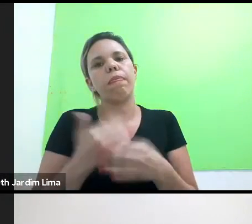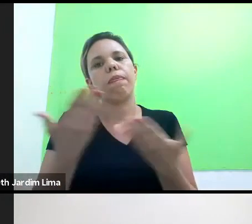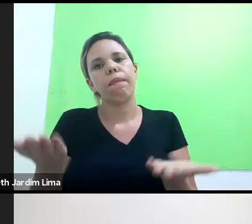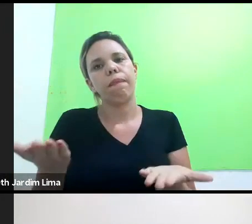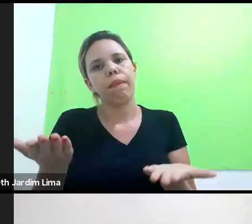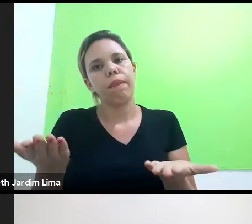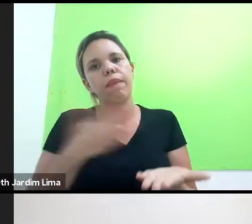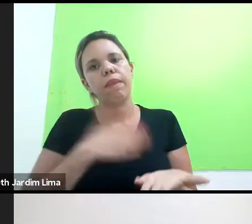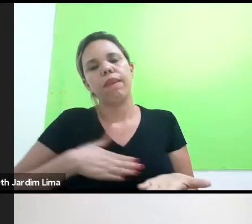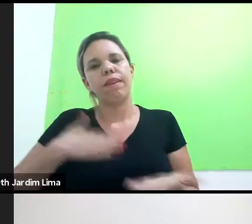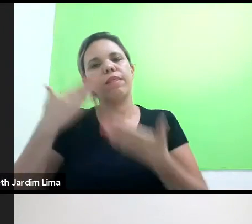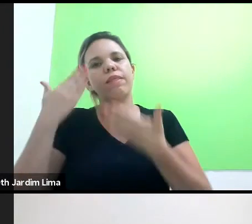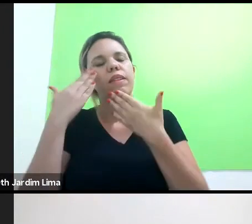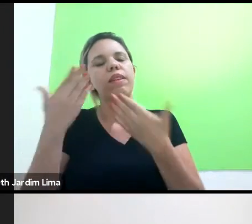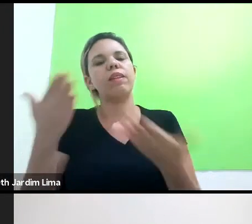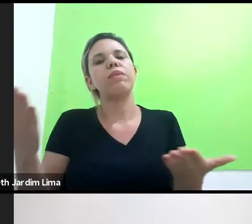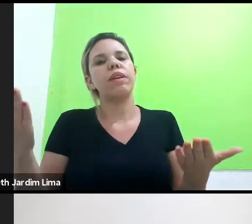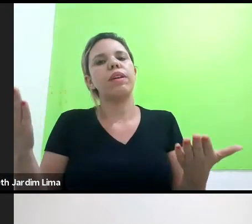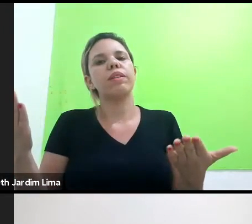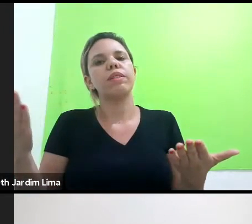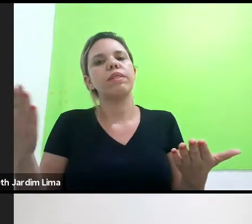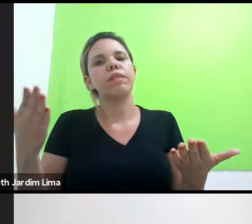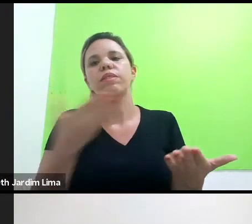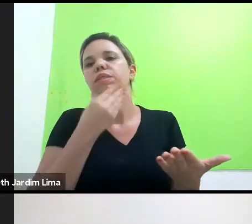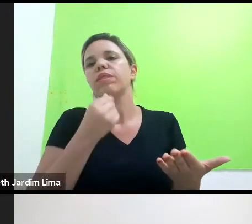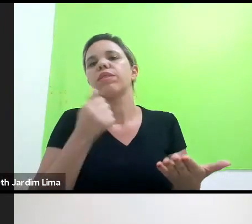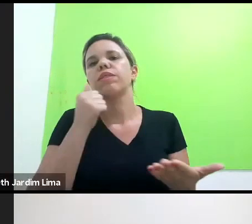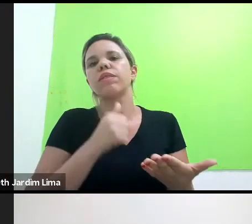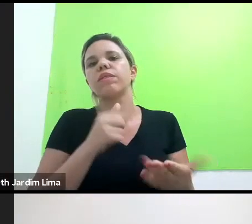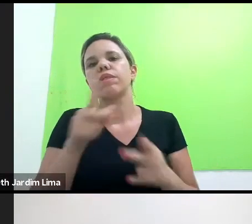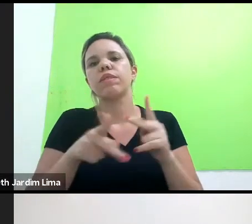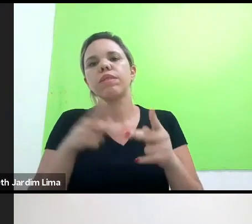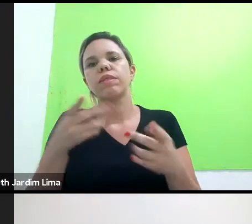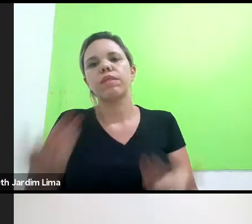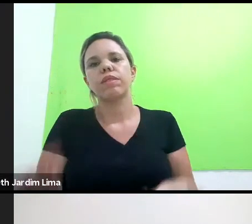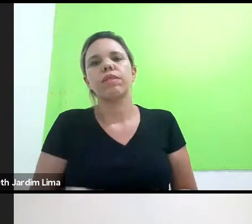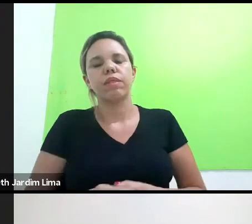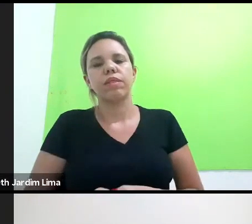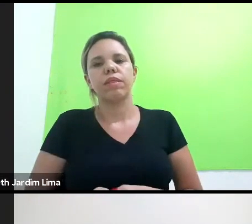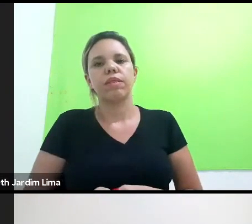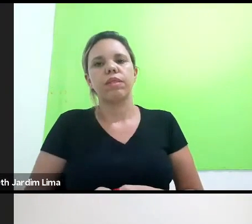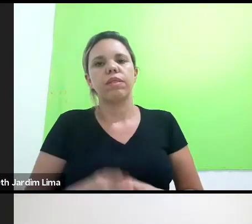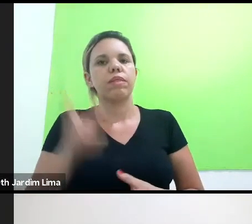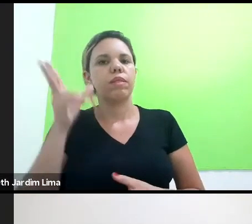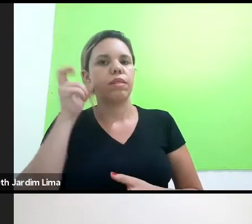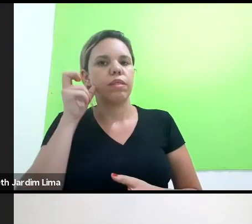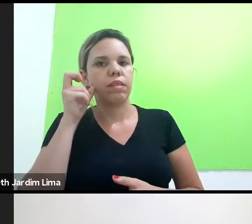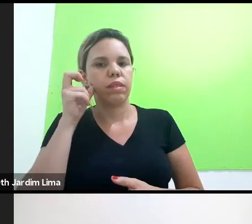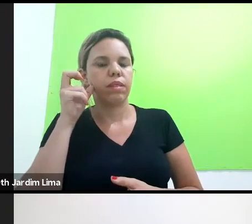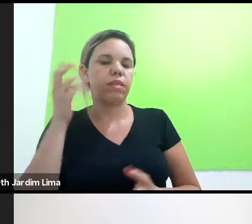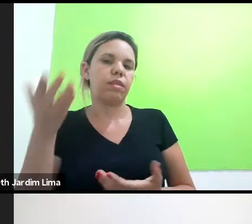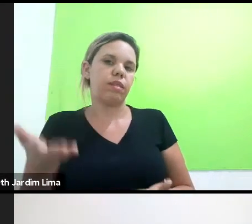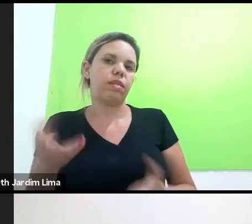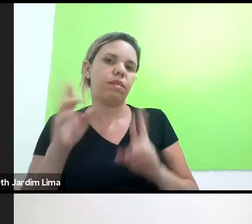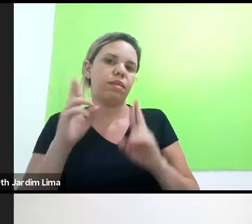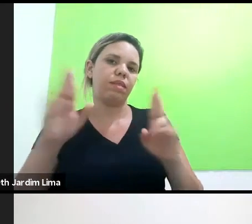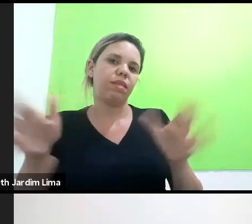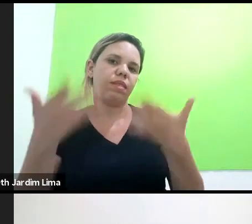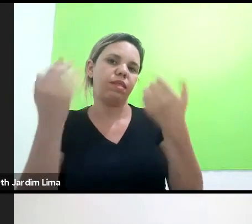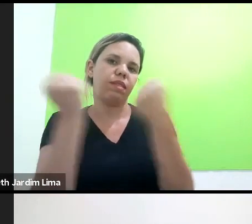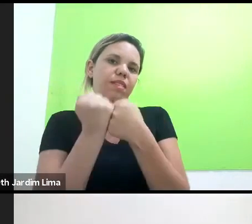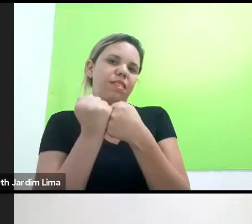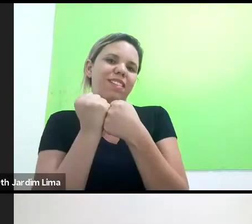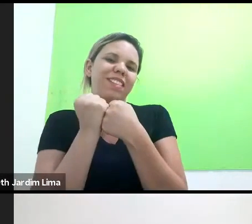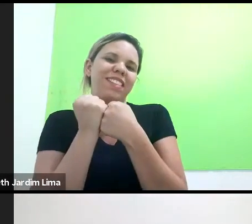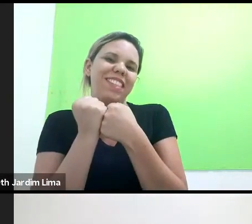gostaria de agradecer a todos e a todas, todos, enfim, por nos ouvir aí, espero que tenha contribuído aí muito